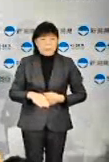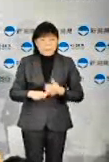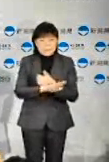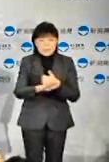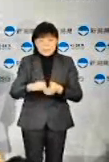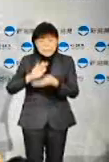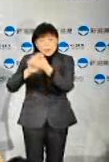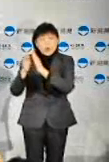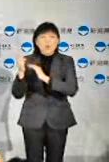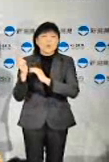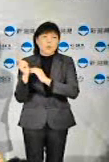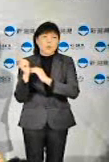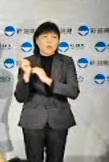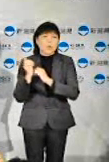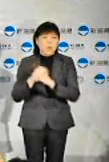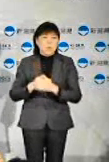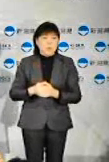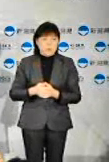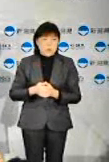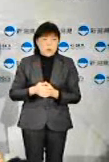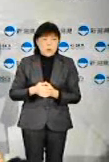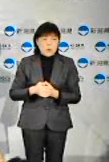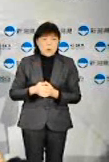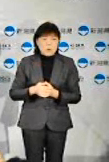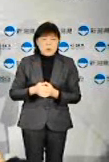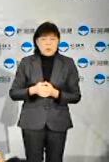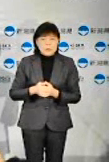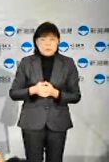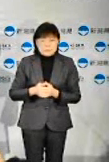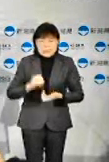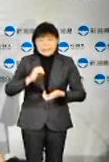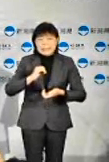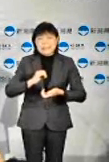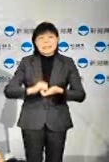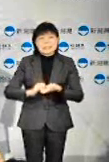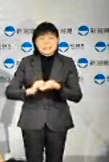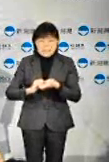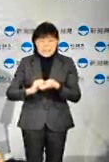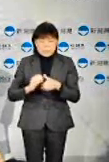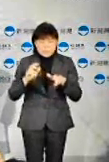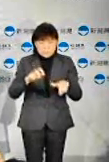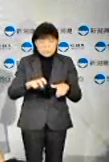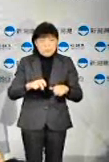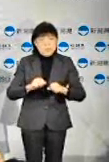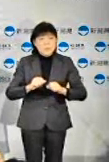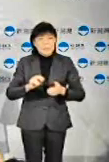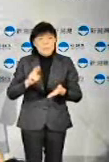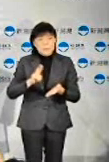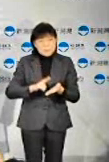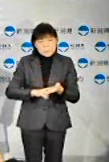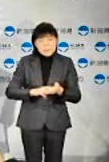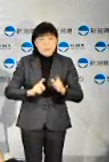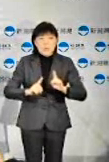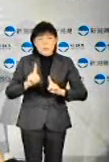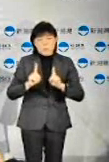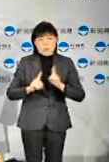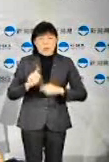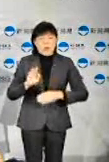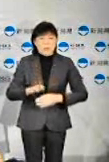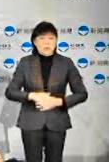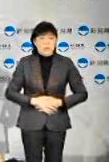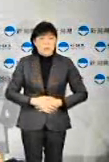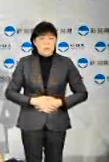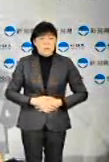が熊を指定管理鳥獣に検討するかどうかの会議を開いたんですけれども、知事はこれまで北海道東北知事会に